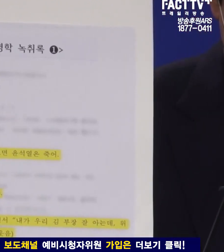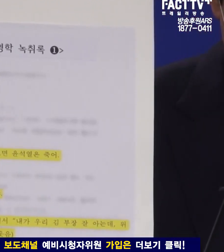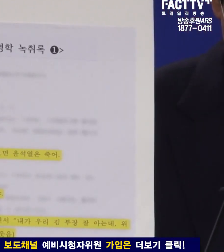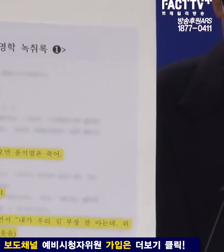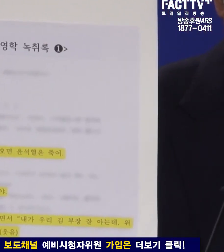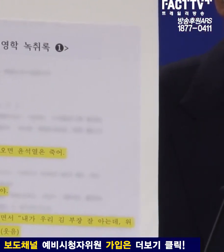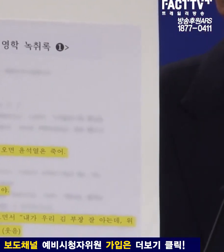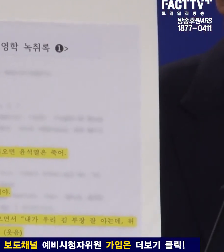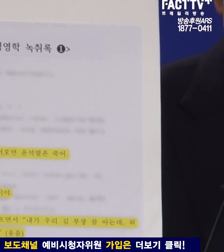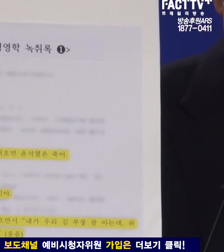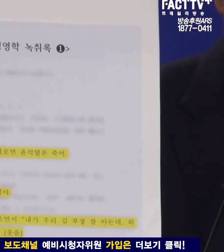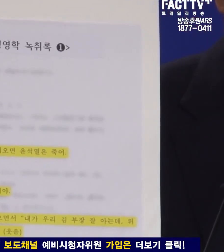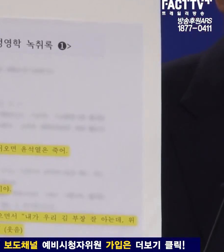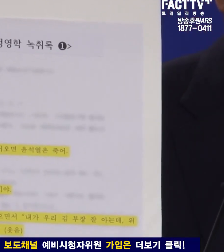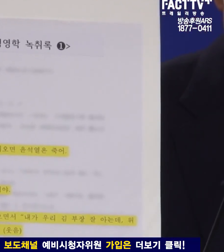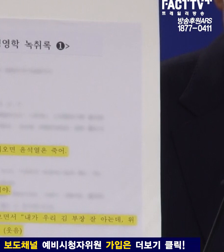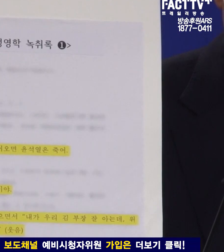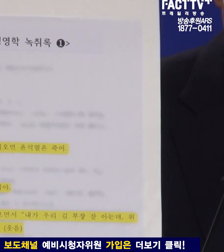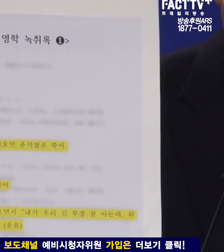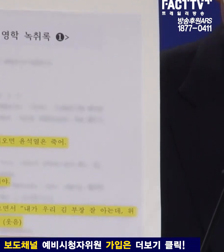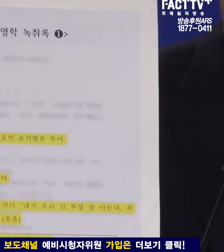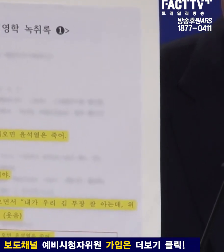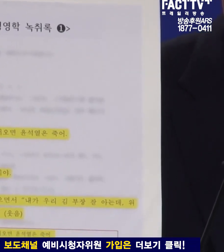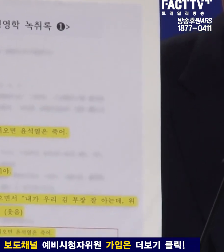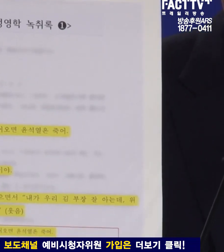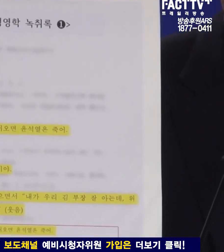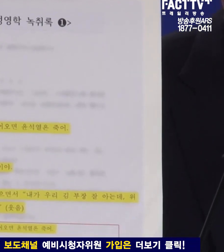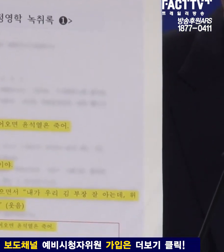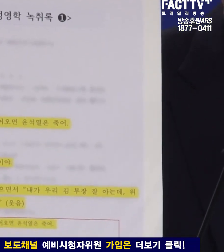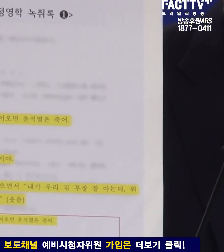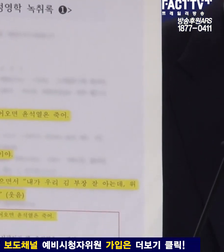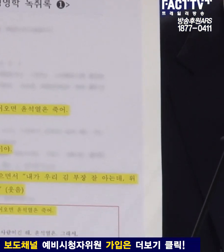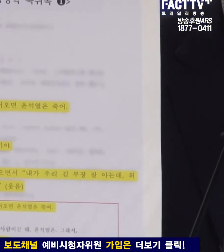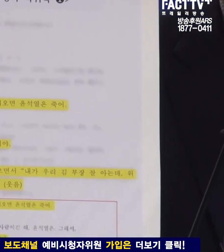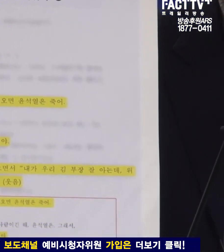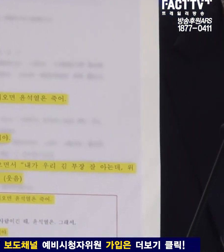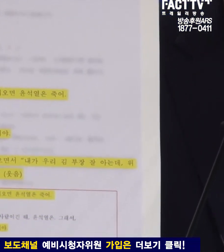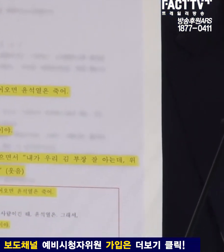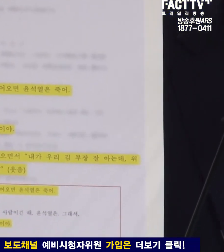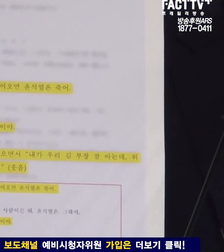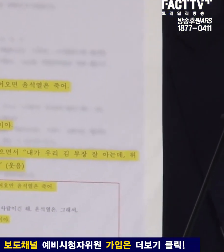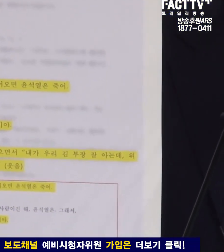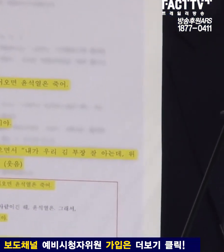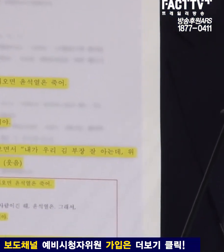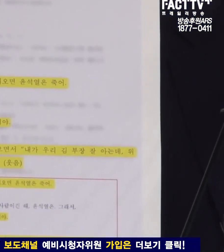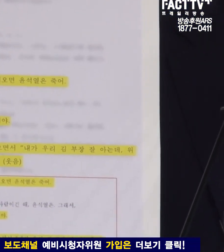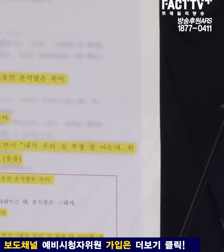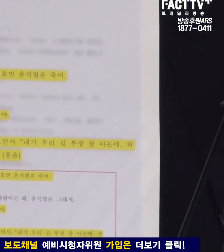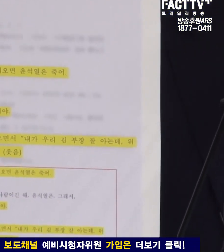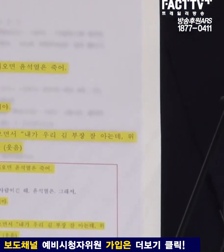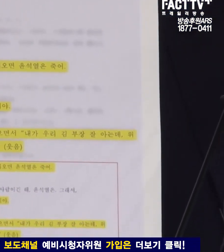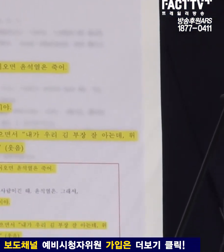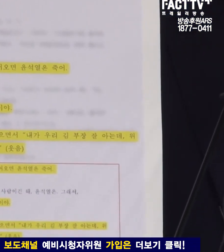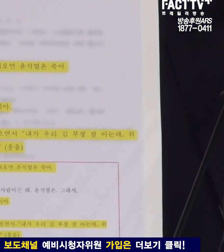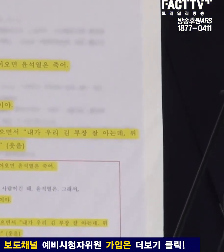원래 죄가 많은 사람이긴 해, 윤석열은. 그래서 김만배가 이렇게 갑니다. 되게 좋으신